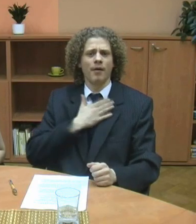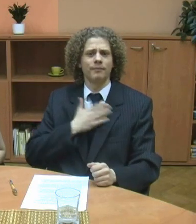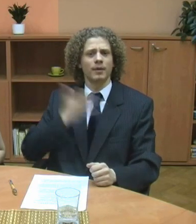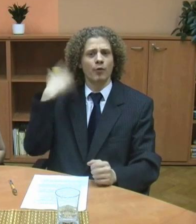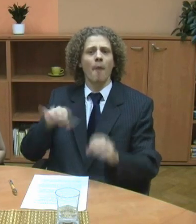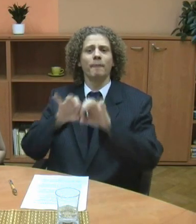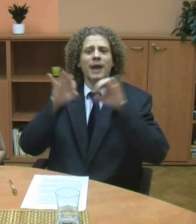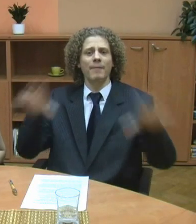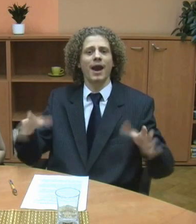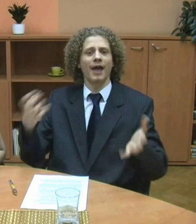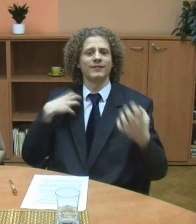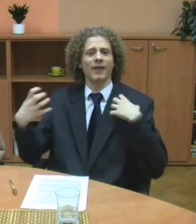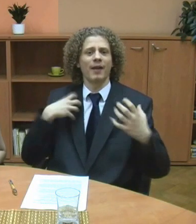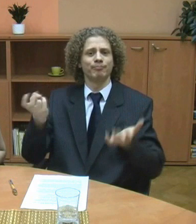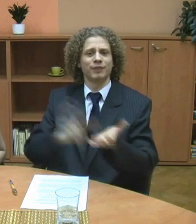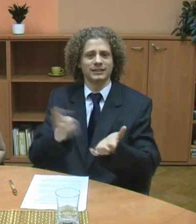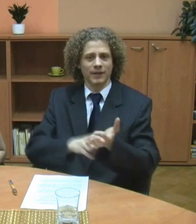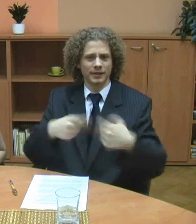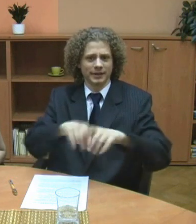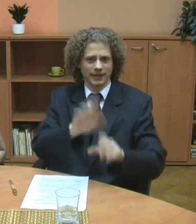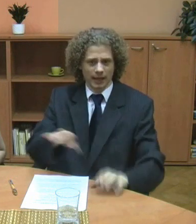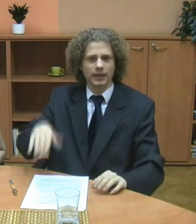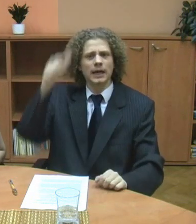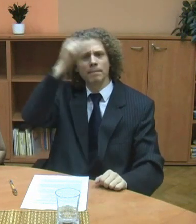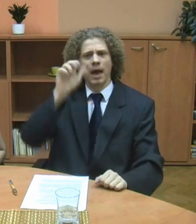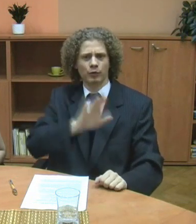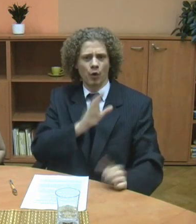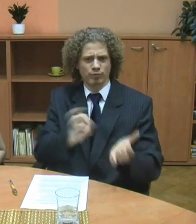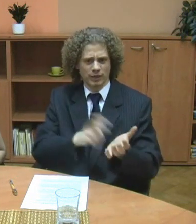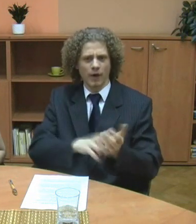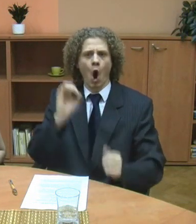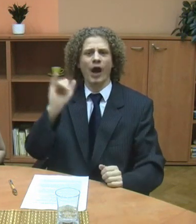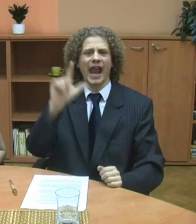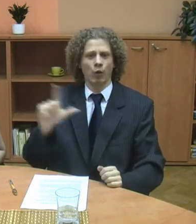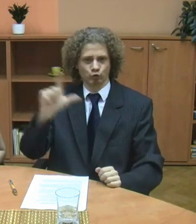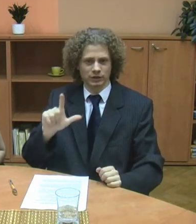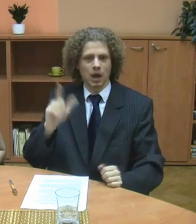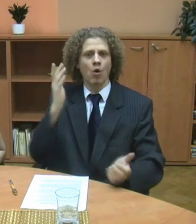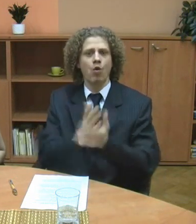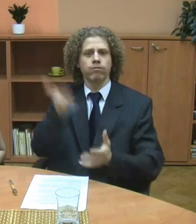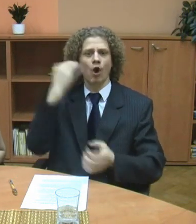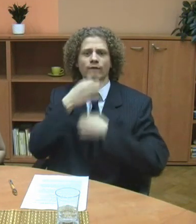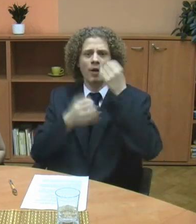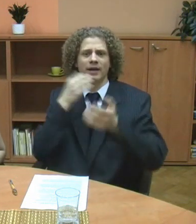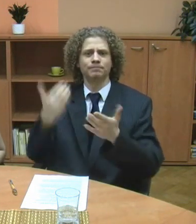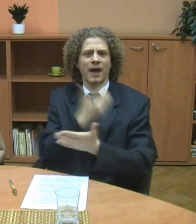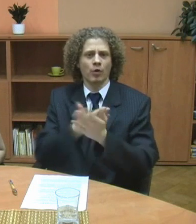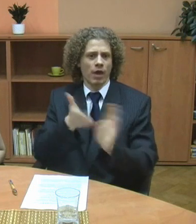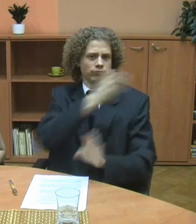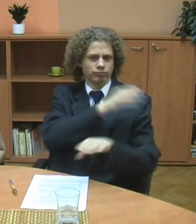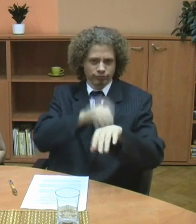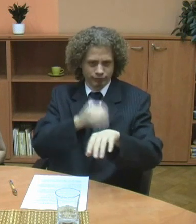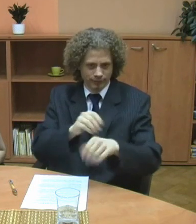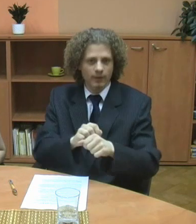Na naší škole se konala premiéra dětského divadelního představení o Ilenuše, o kterém jsme vás již informovali v